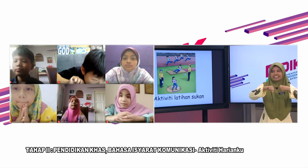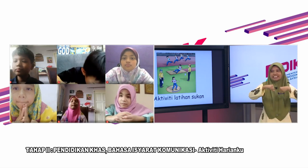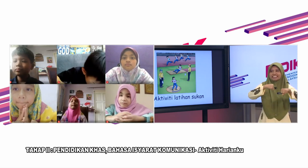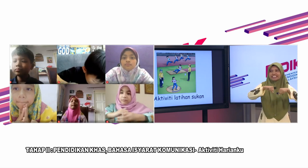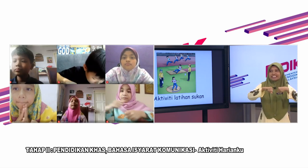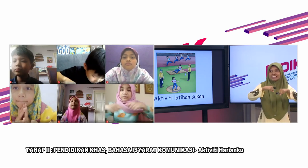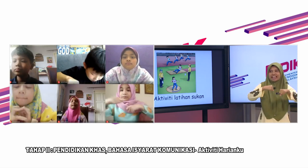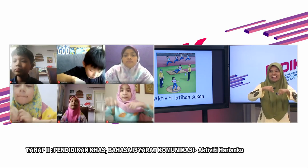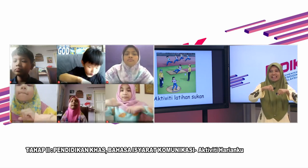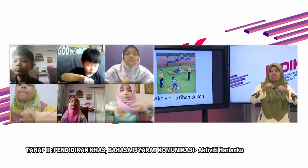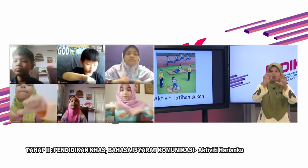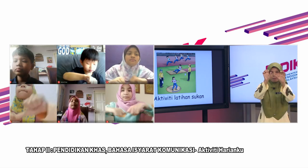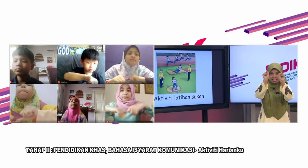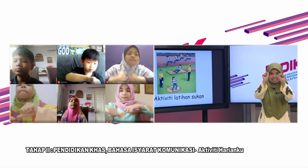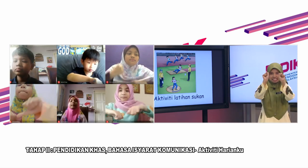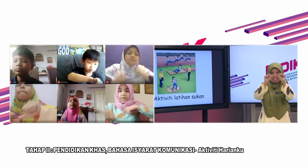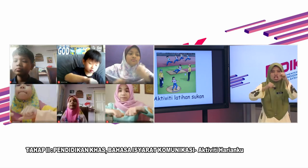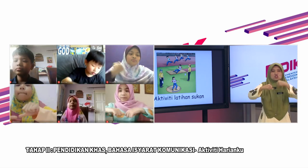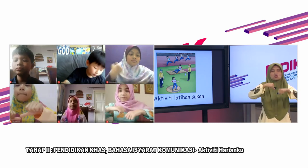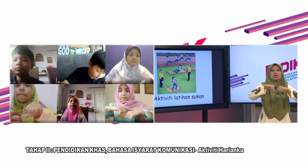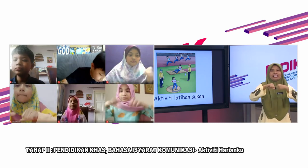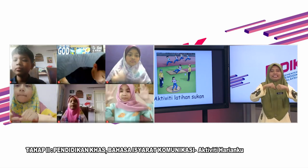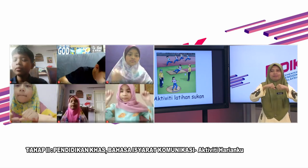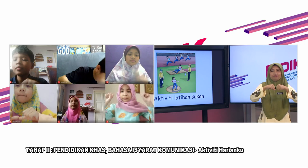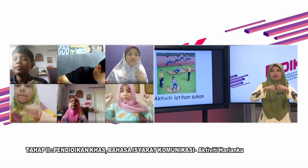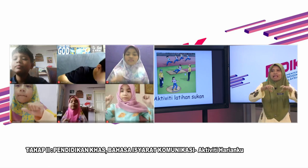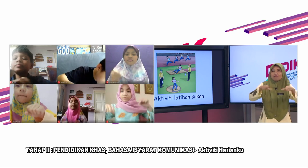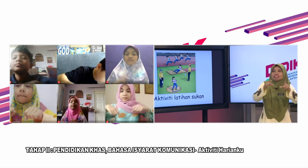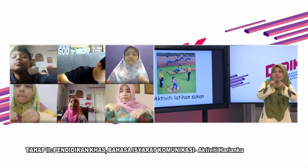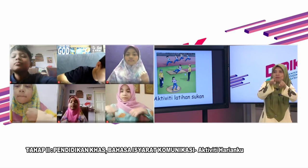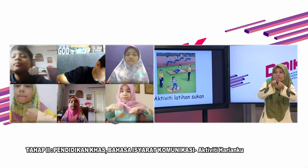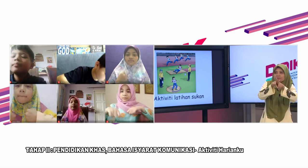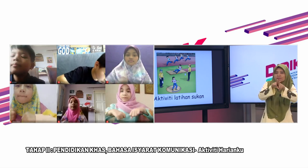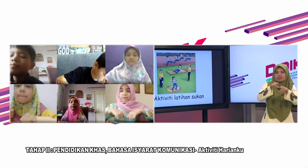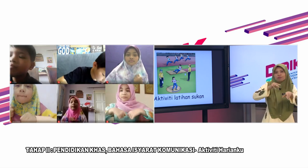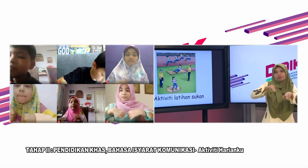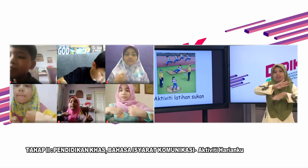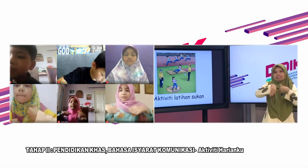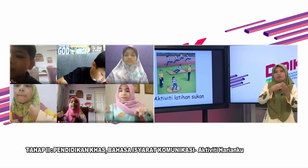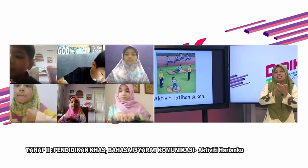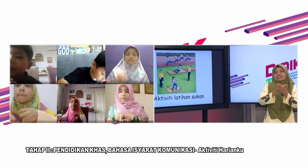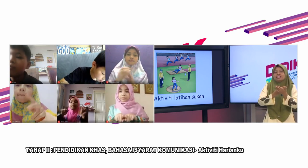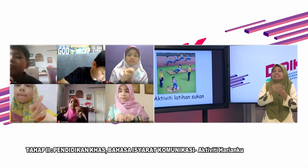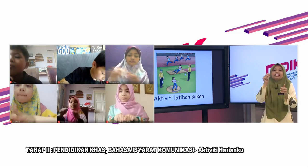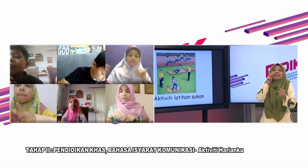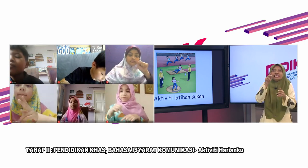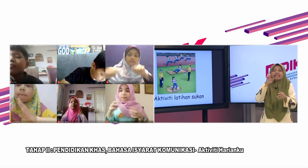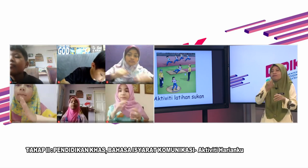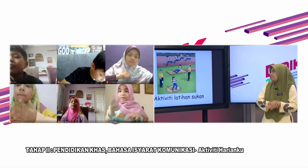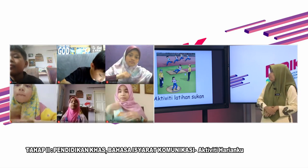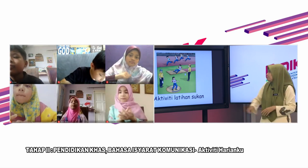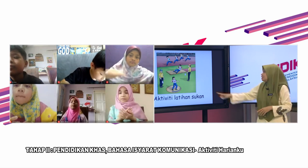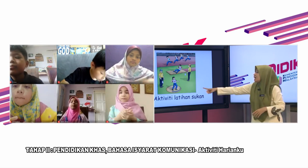Sukan. Sukan. Huruf S. S. Sukan. Sukan. Okey, buat sama-sama. Murid-murid semua dengan Kak